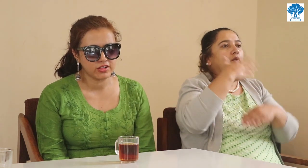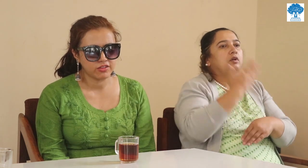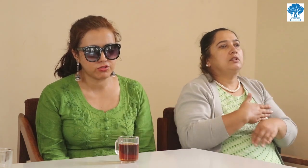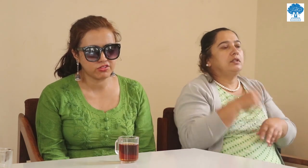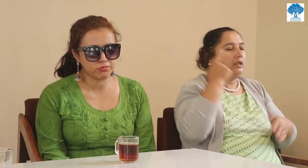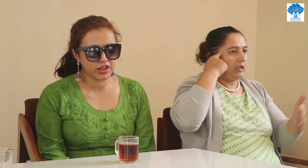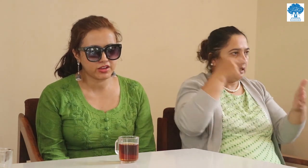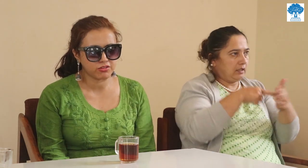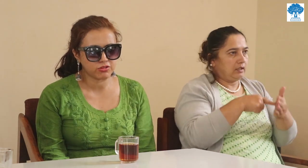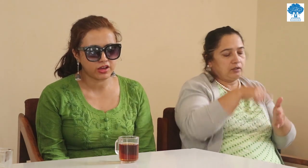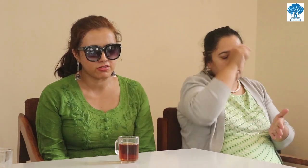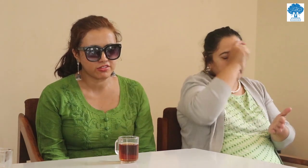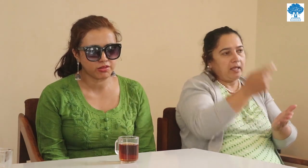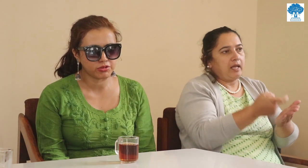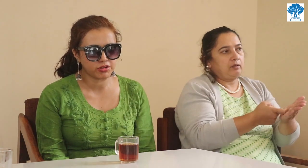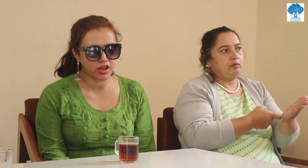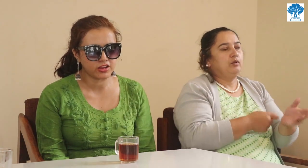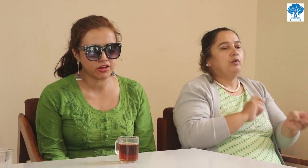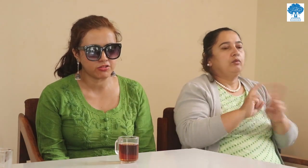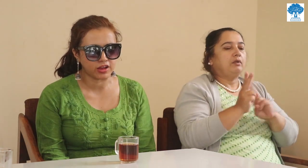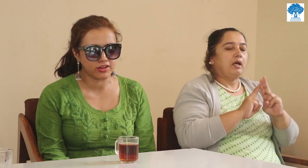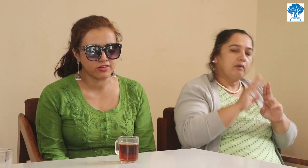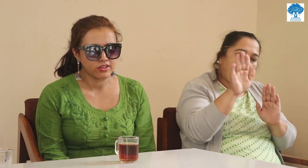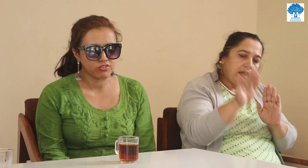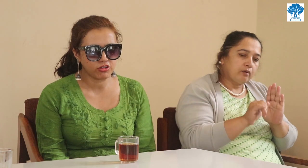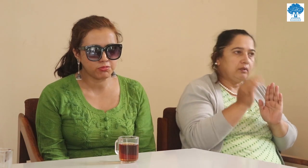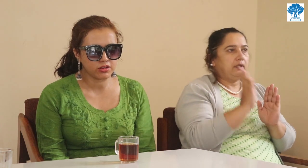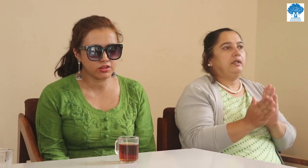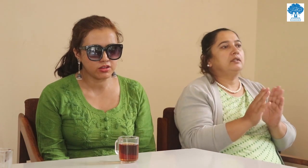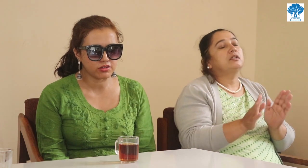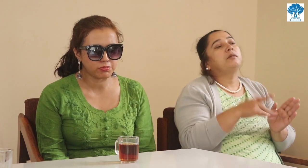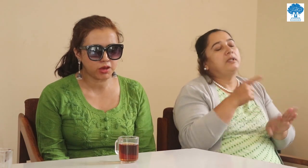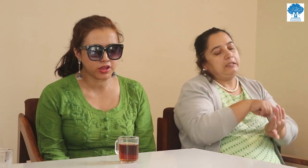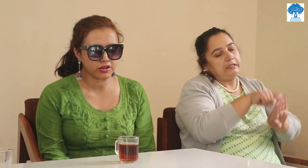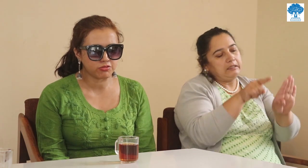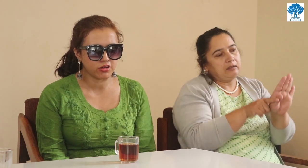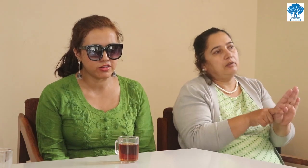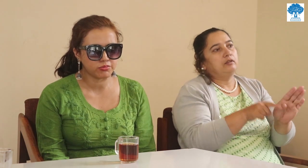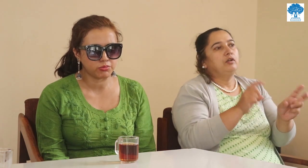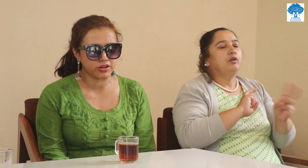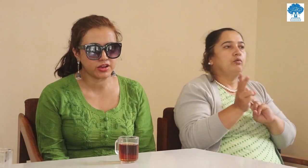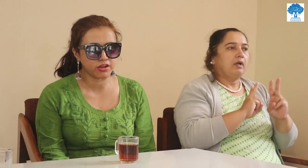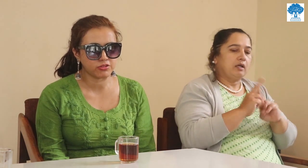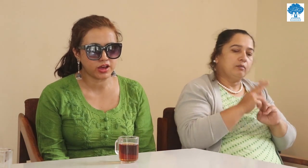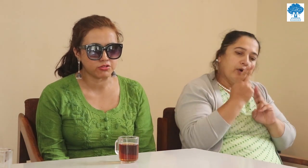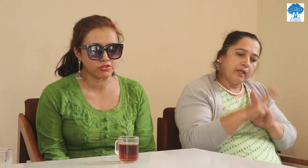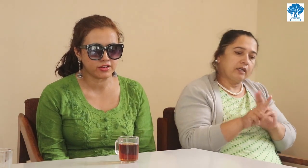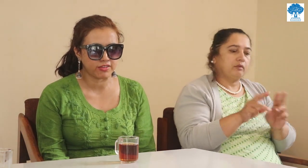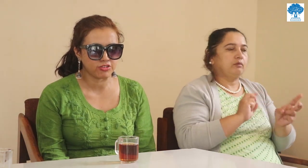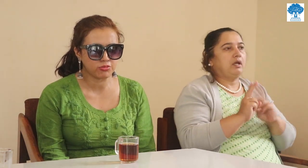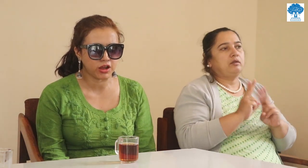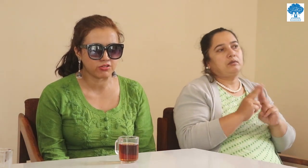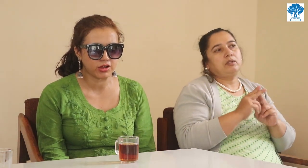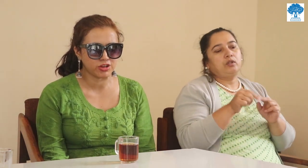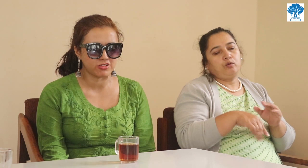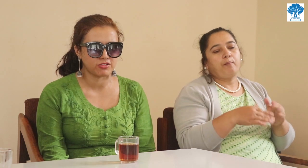लिएर जुन संविधानका कुराहरू डाक्टर साहबकोबाट आइरहेको हुनाले, जति पनि नीतिगत प्रावधानका कुरा अहिलेसम्म भइरहेका कुराहरूको गर्दा